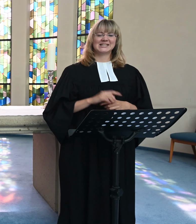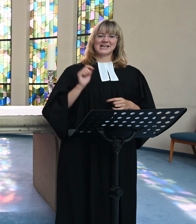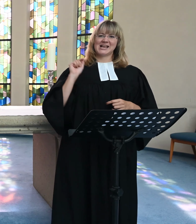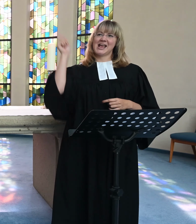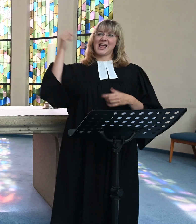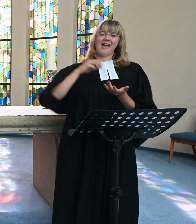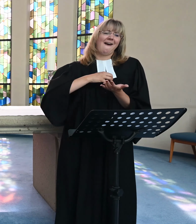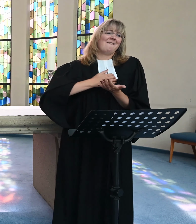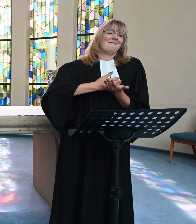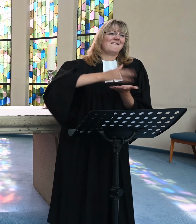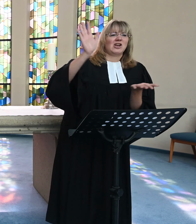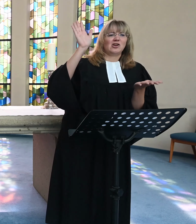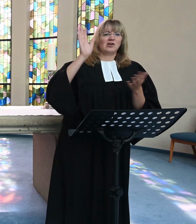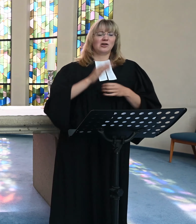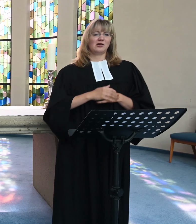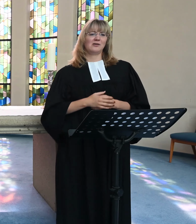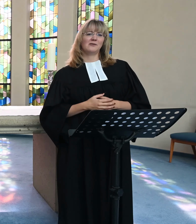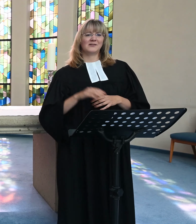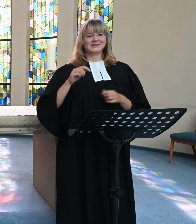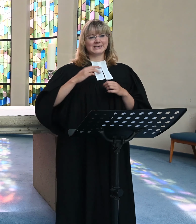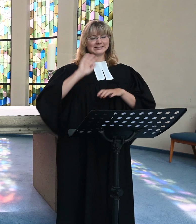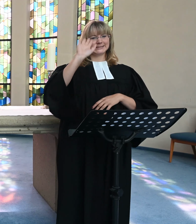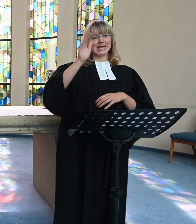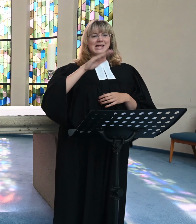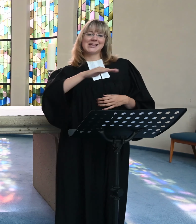eines seiner Geschöpfe fallen lassen.